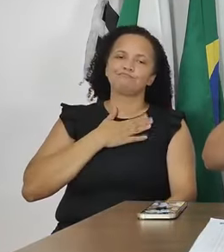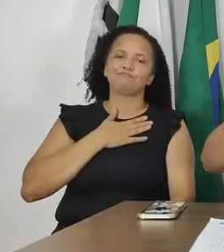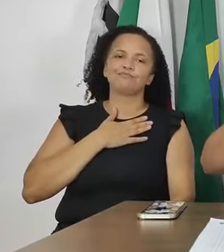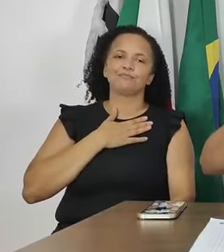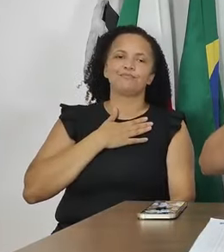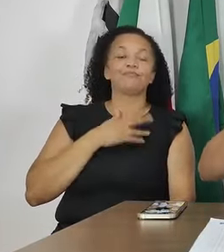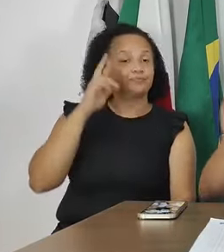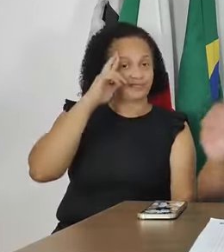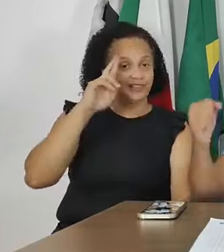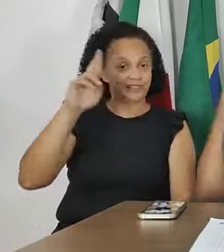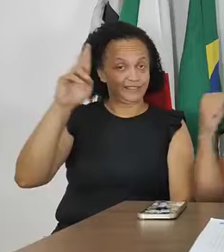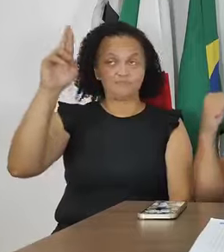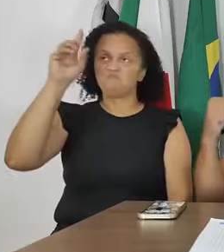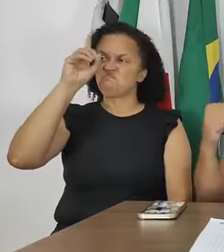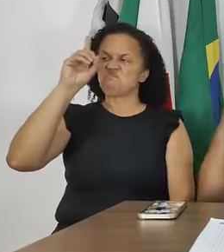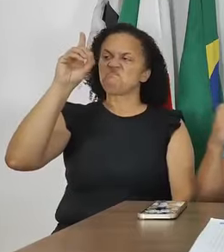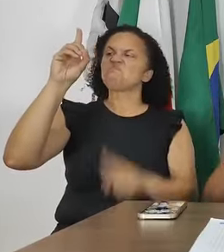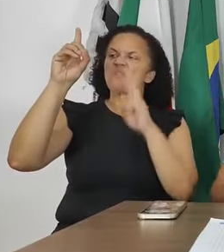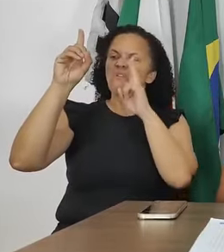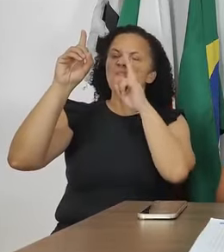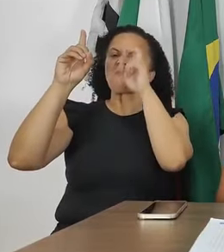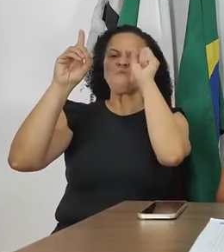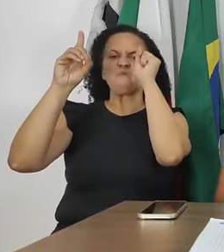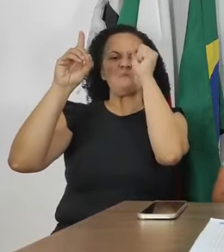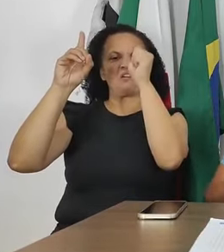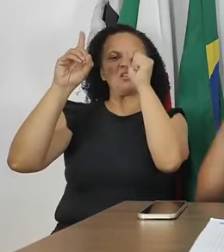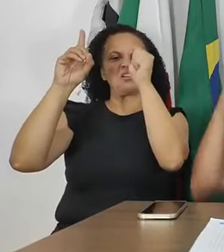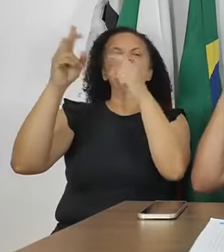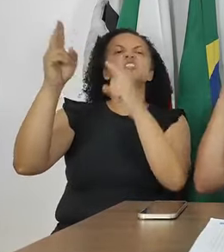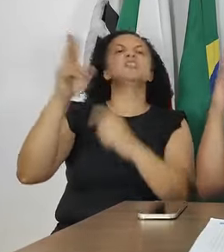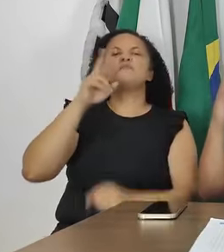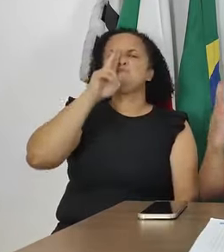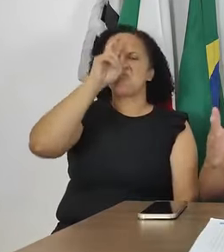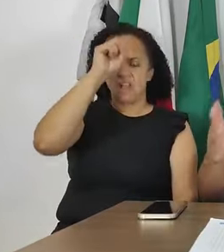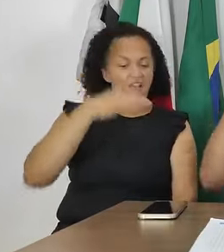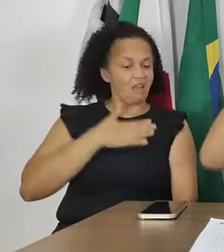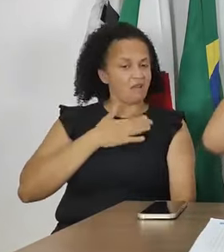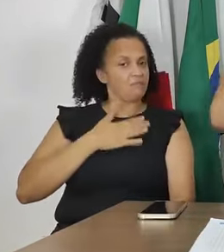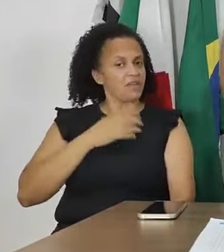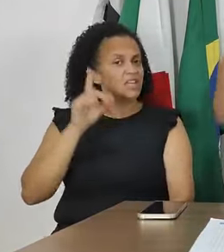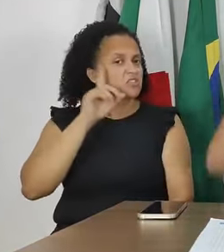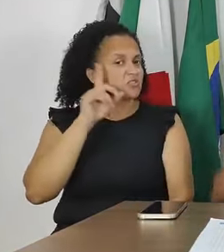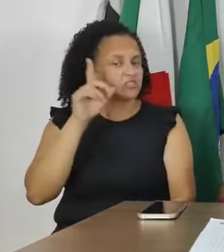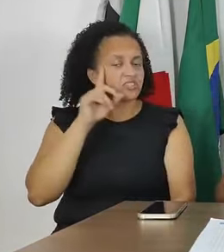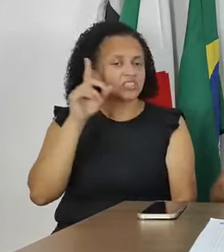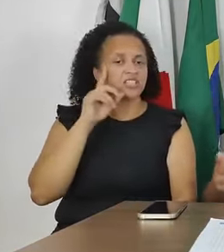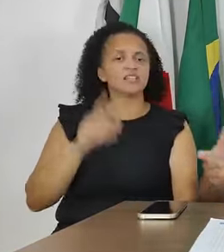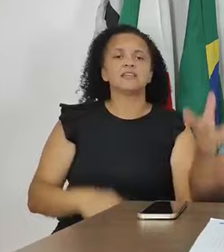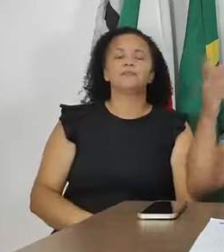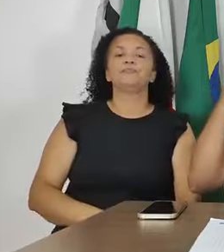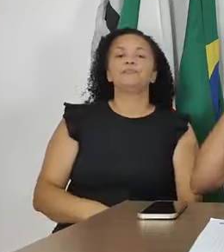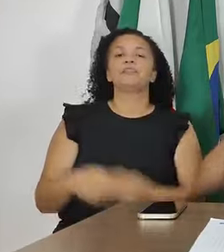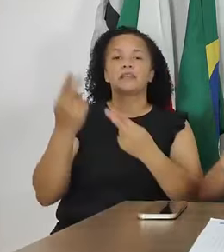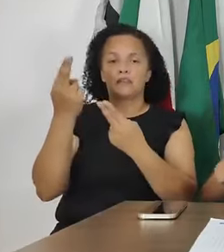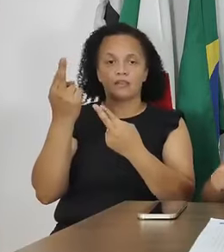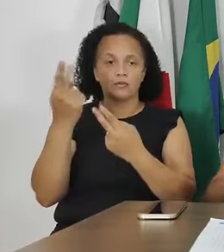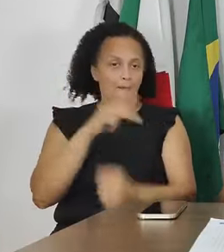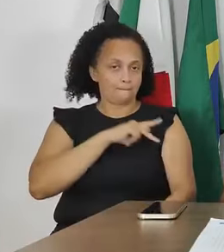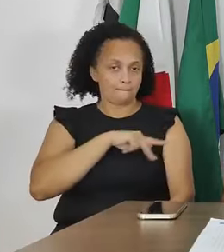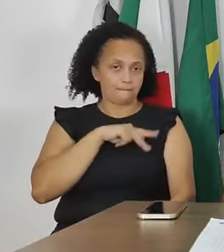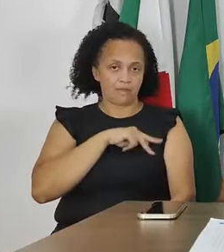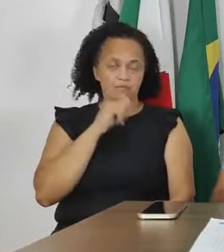forte, portanto Ele me fortalece todos os dias, renovando as minhas forças, porque que nem Paulo falou, eu posso todas as